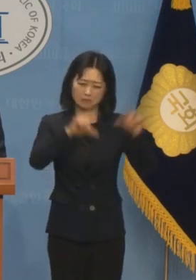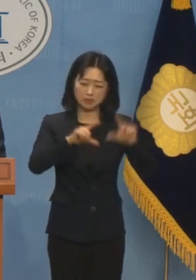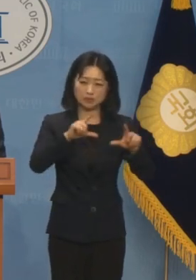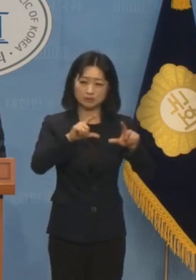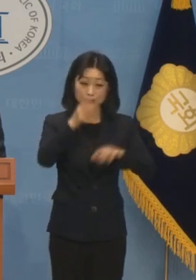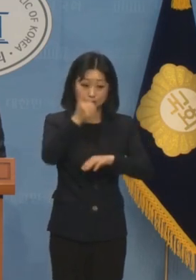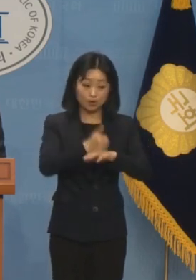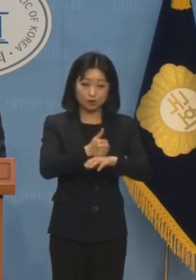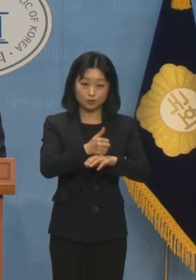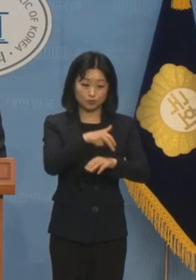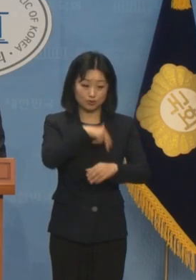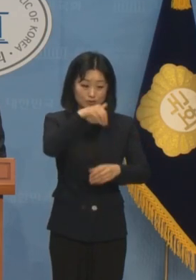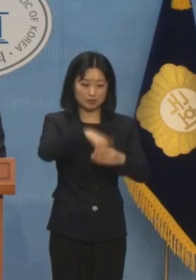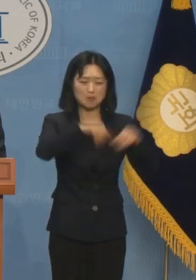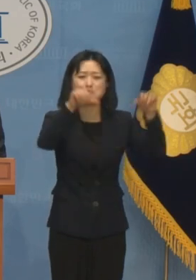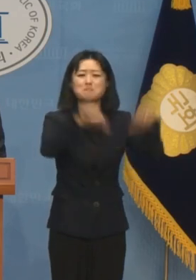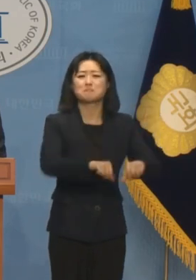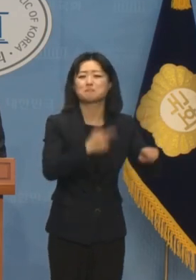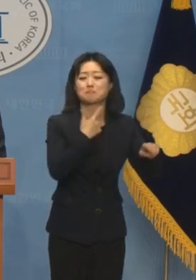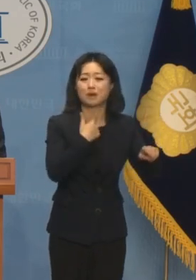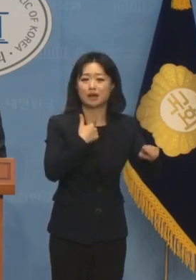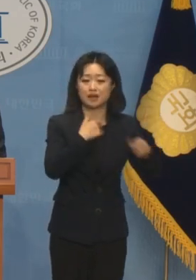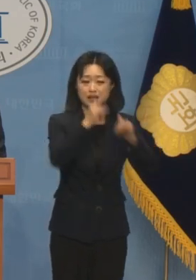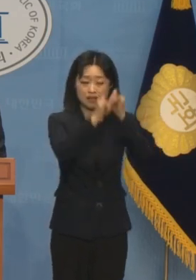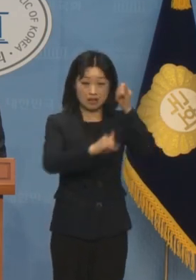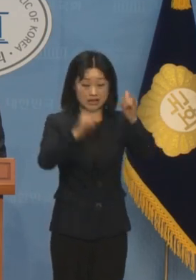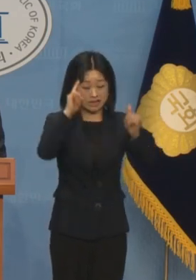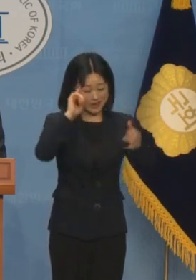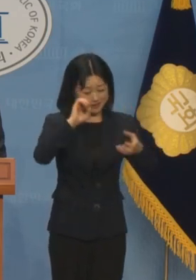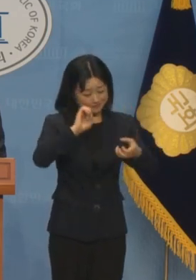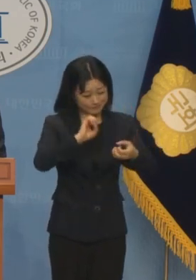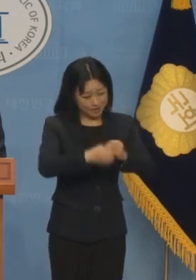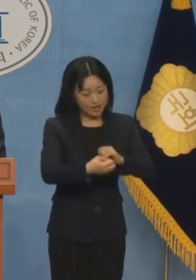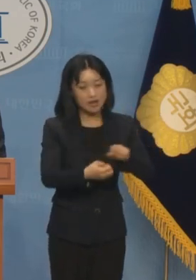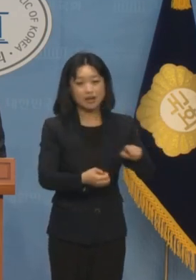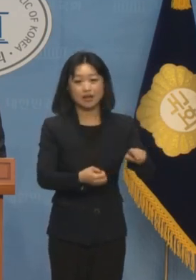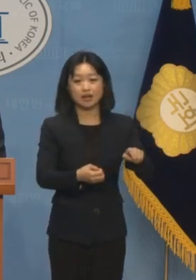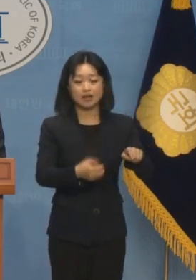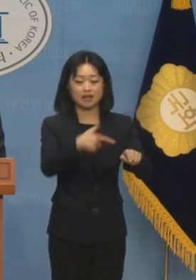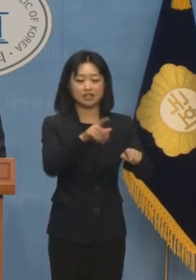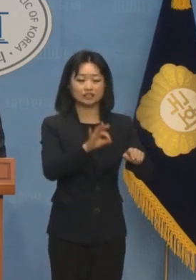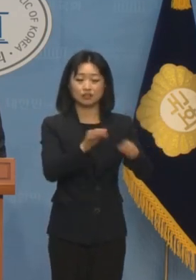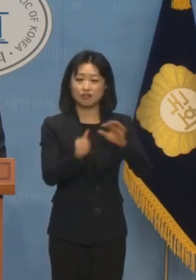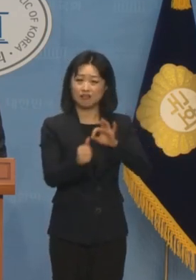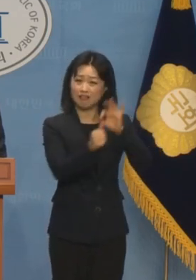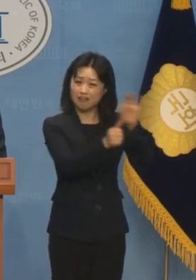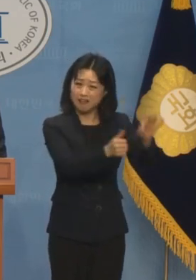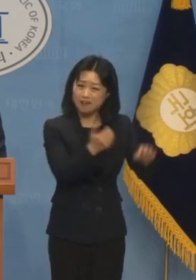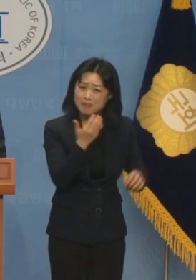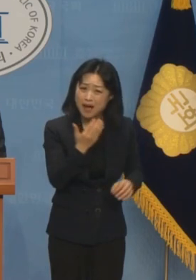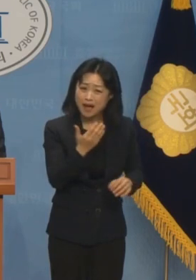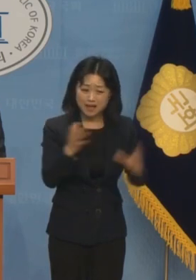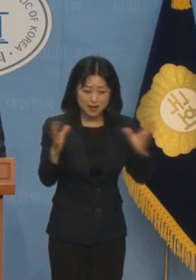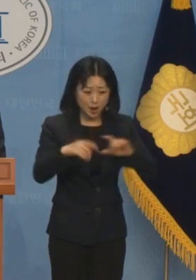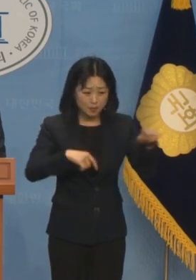인물입니다. 비뚤어진 역사관과 인식을 가진 정진석 비서실장은